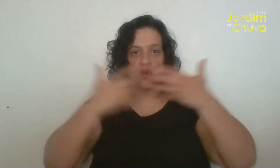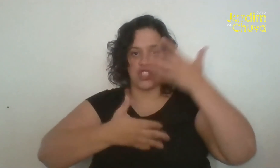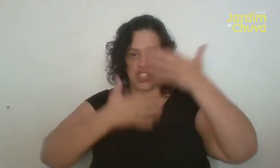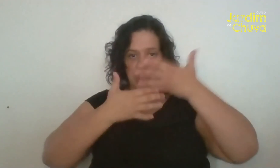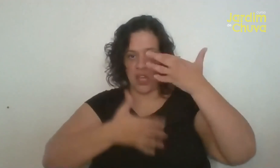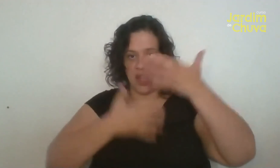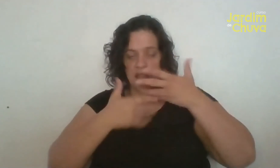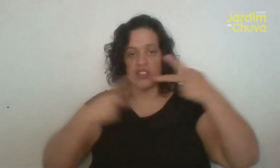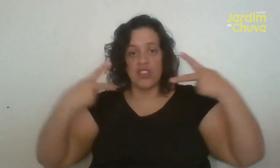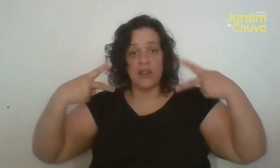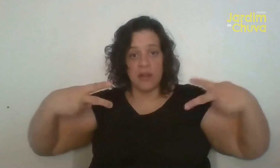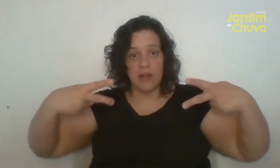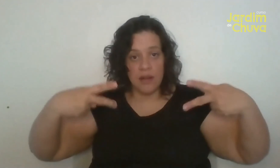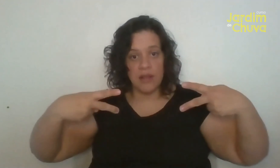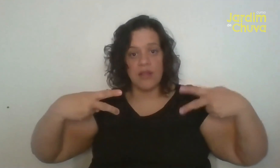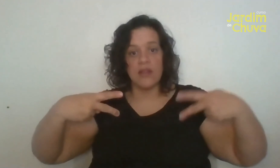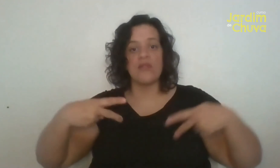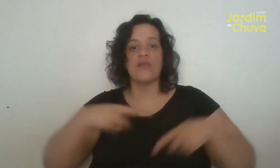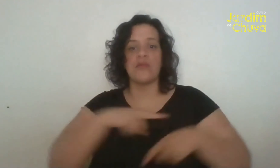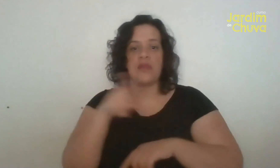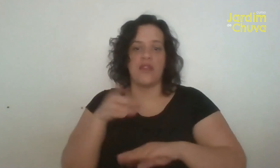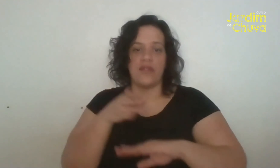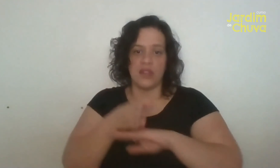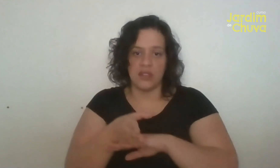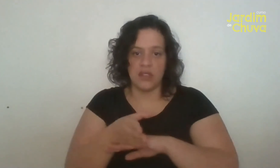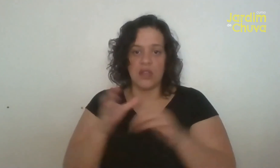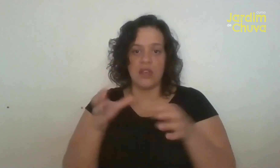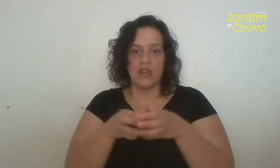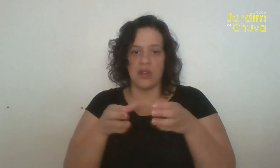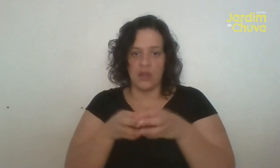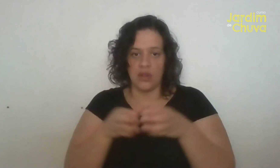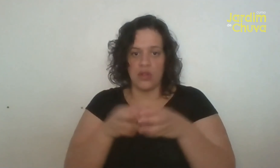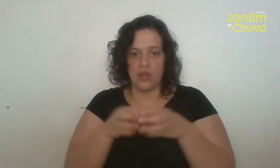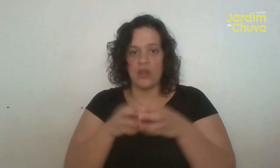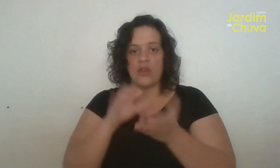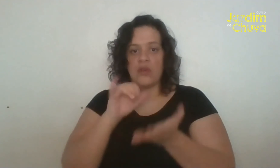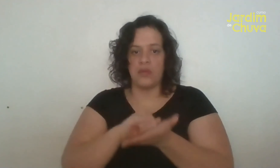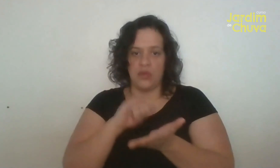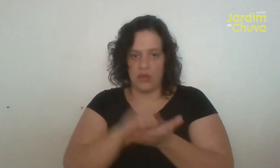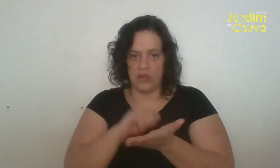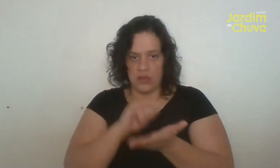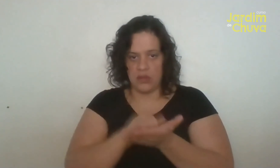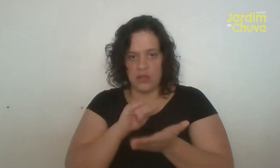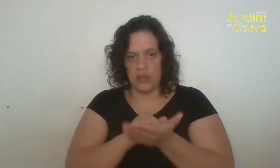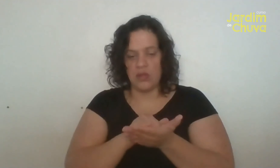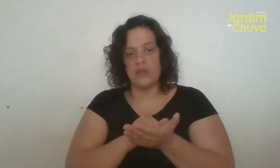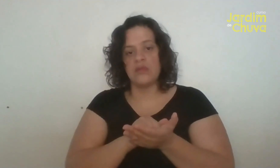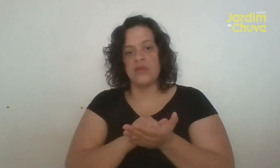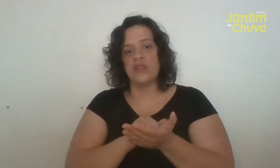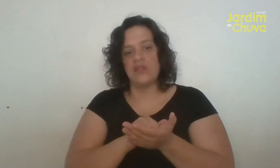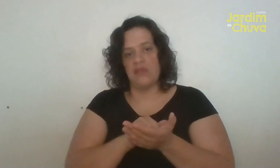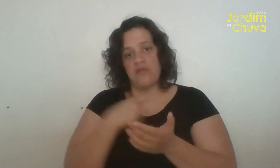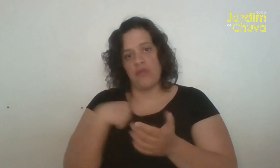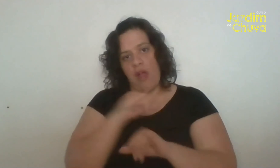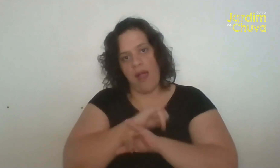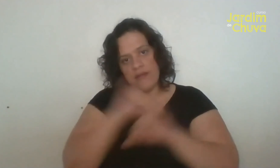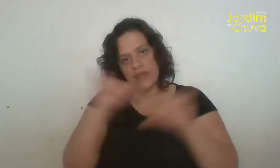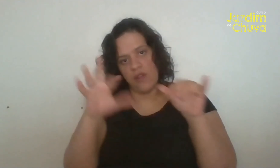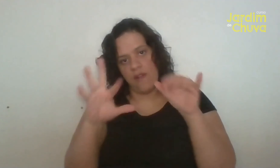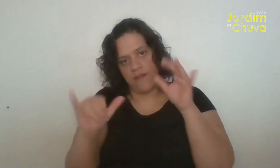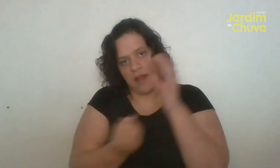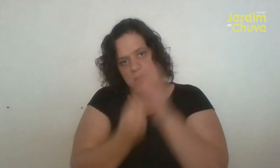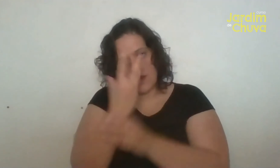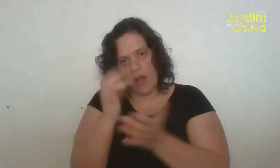para acesso ao grupo de WhatsApp que a gente sinalizou que ia criar, para que